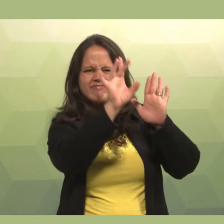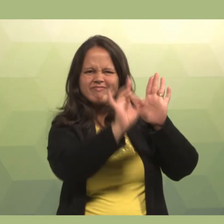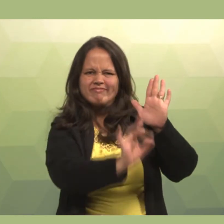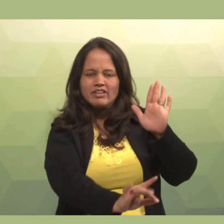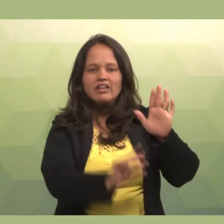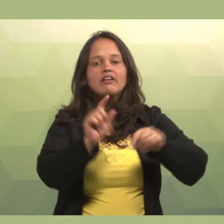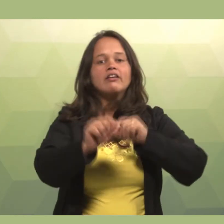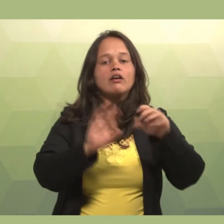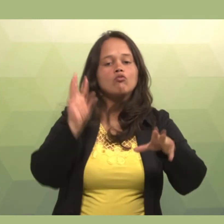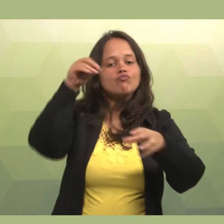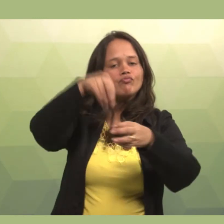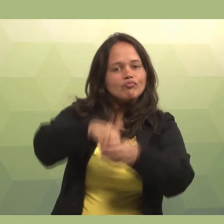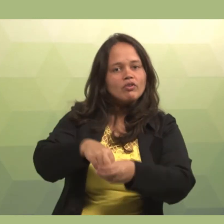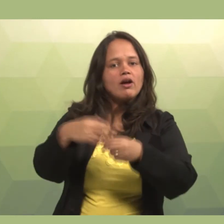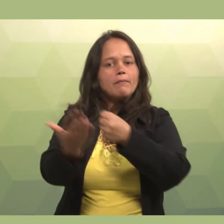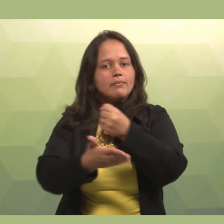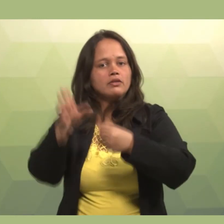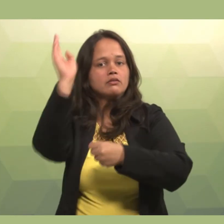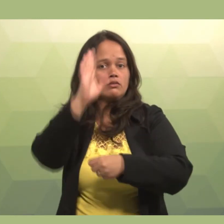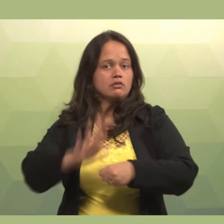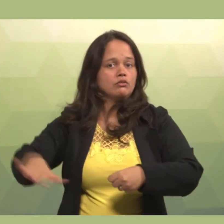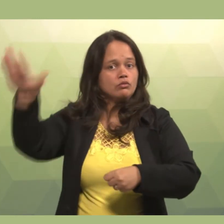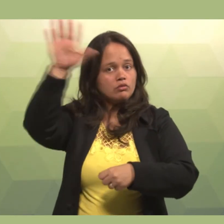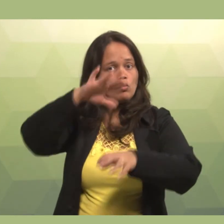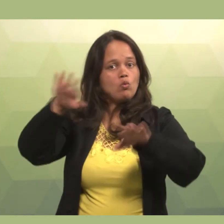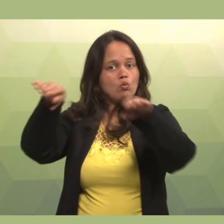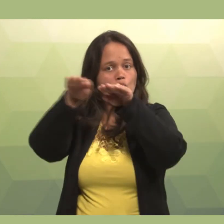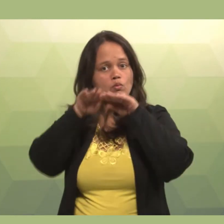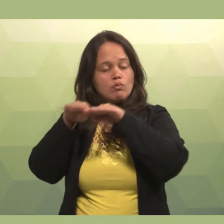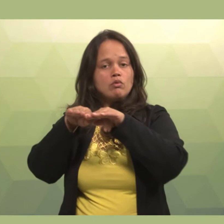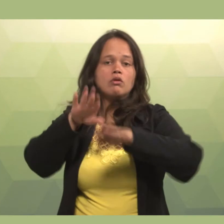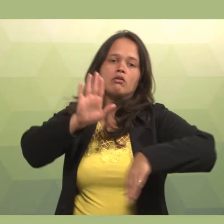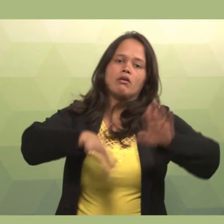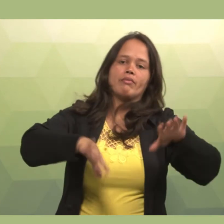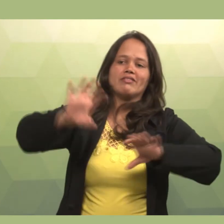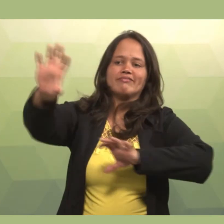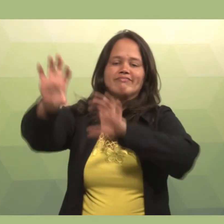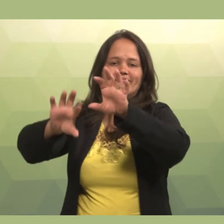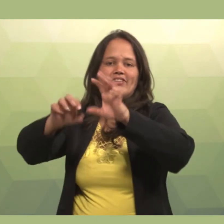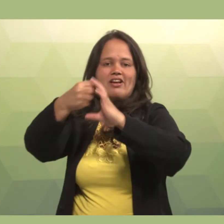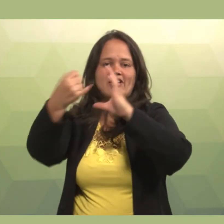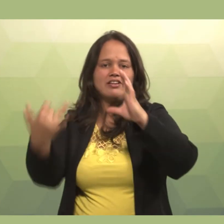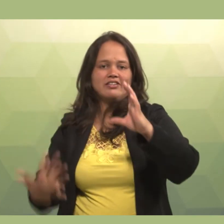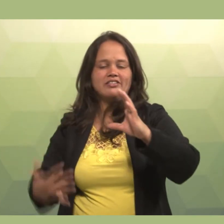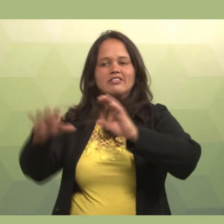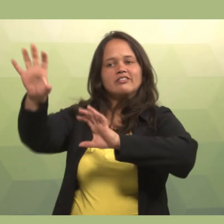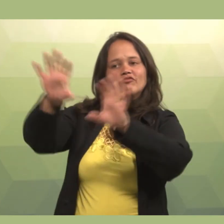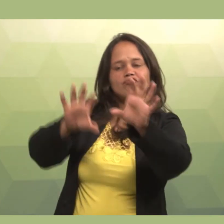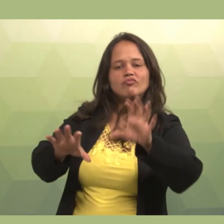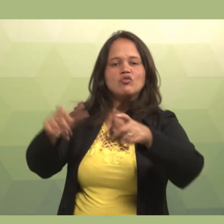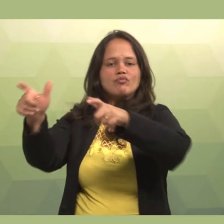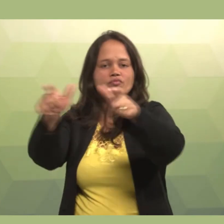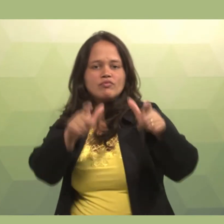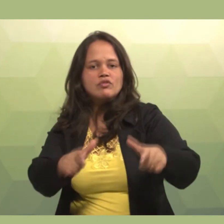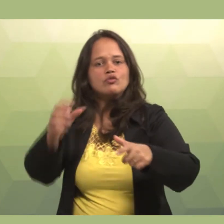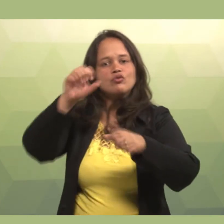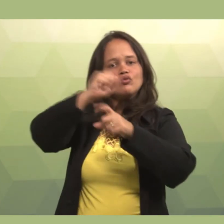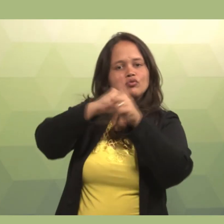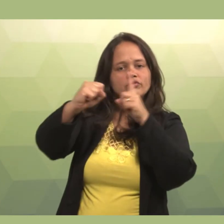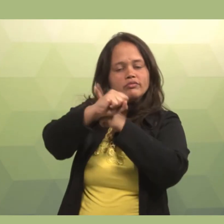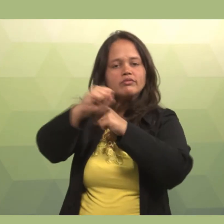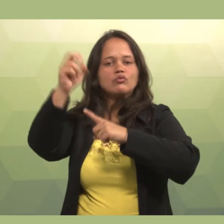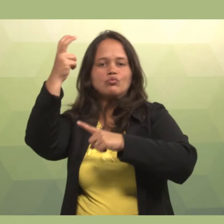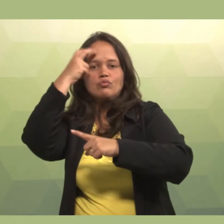características regionais e locais da sociedade, da cultura, da economia e da comunidade escolar e pode ser organizada